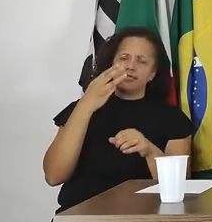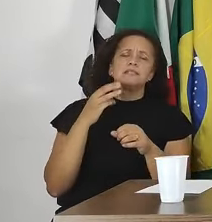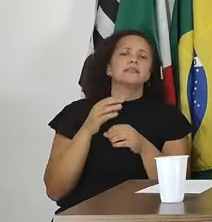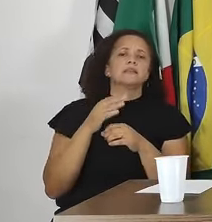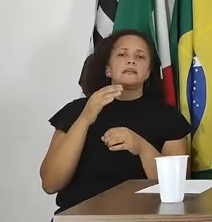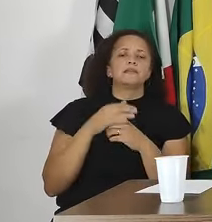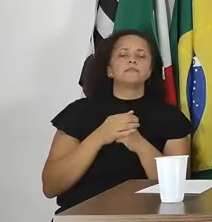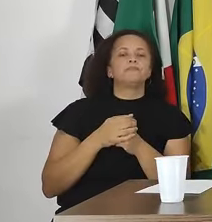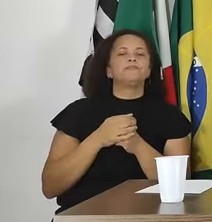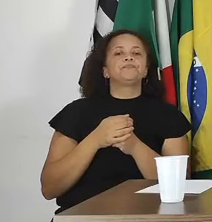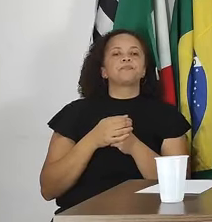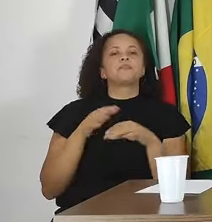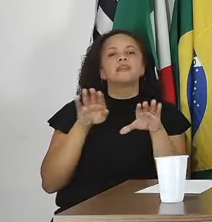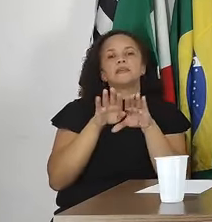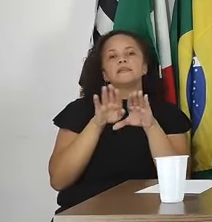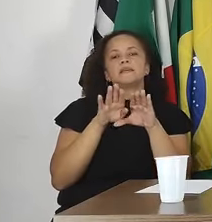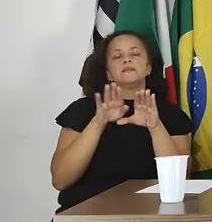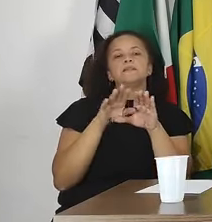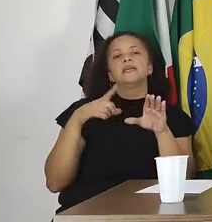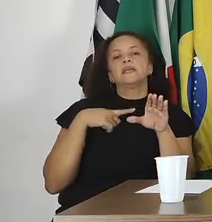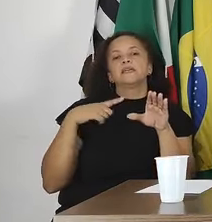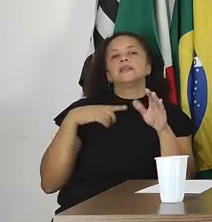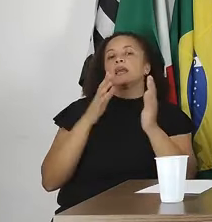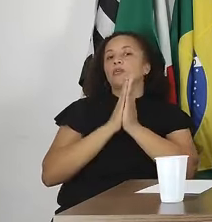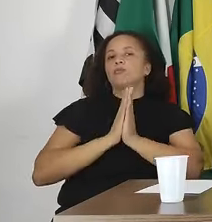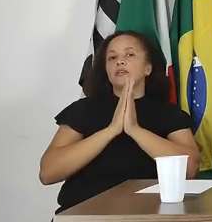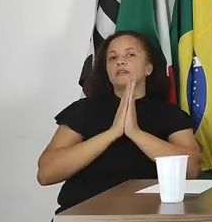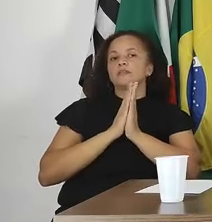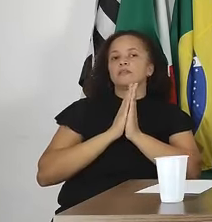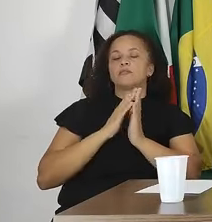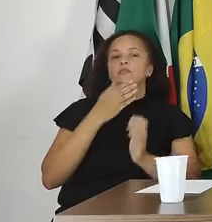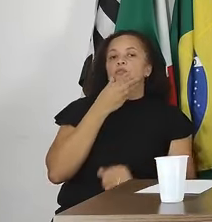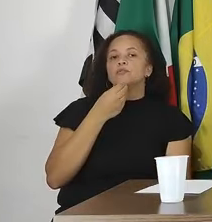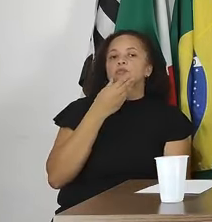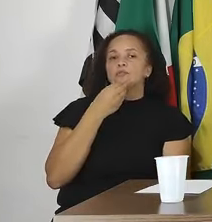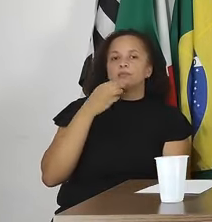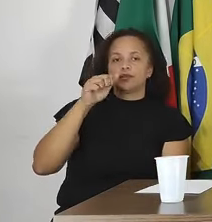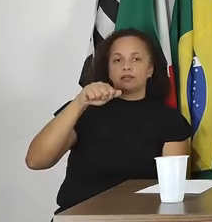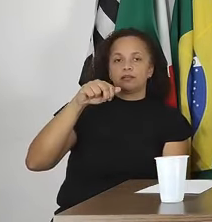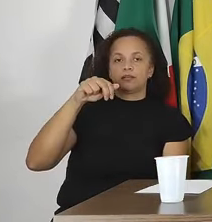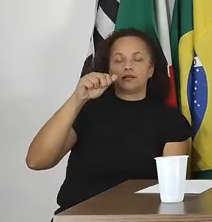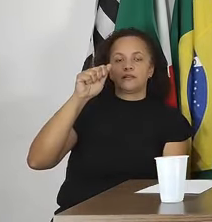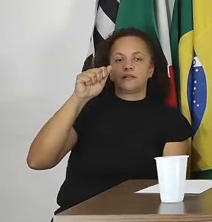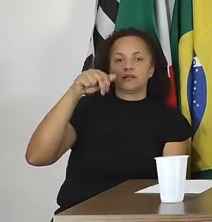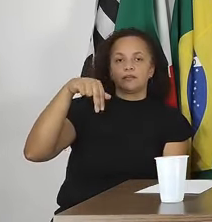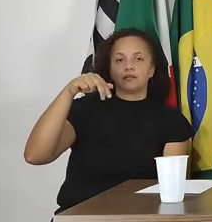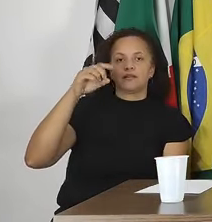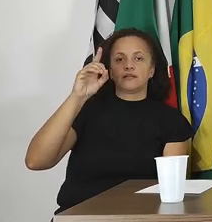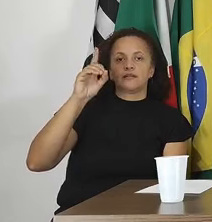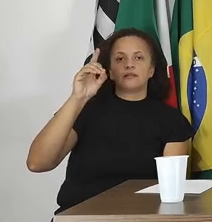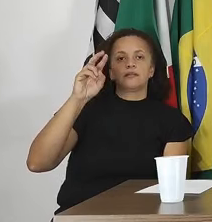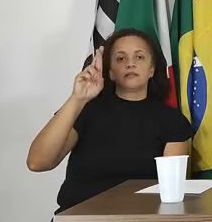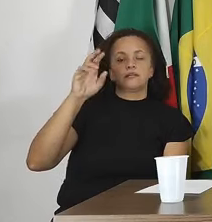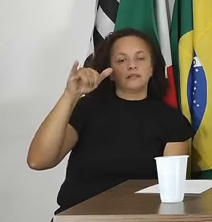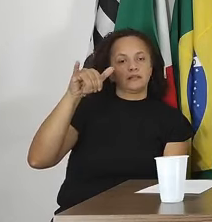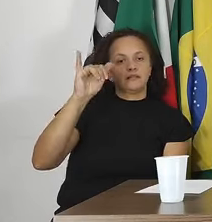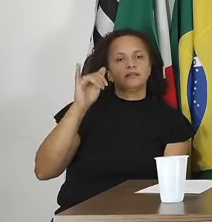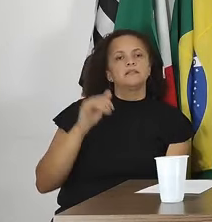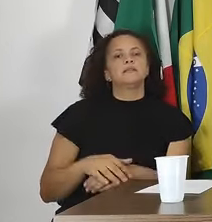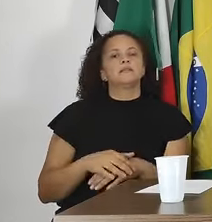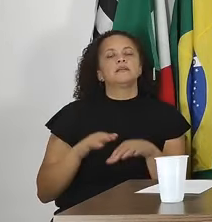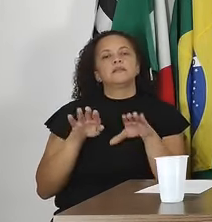o grupo de intercessão com os homens, com o André, né? A segunda-feira às 20 horas e com o Roger às 8